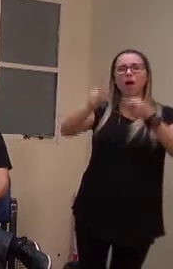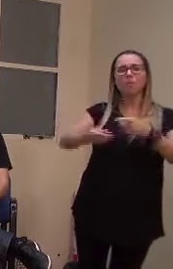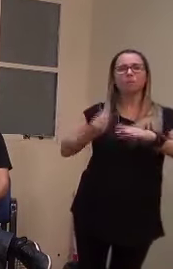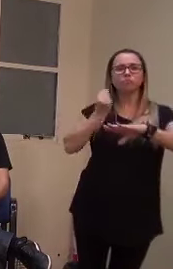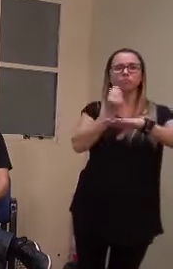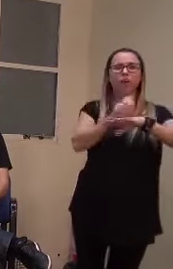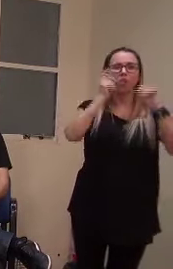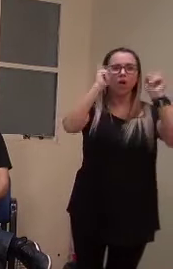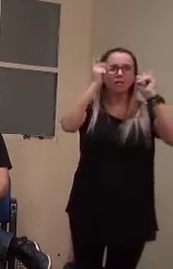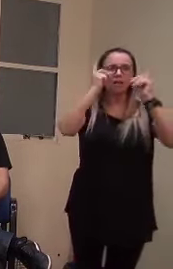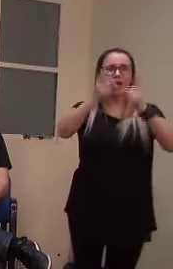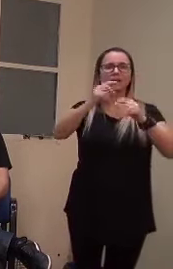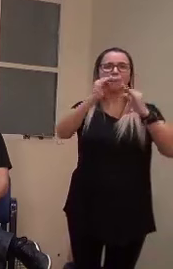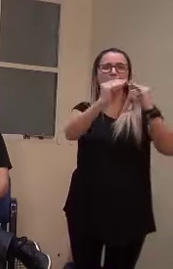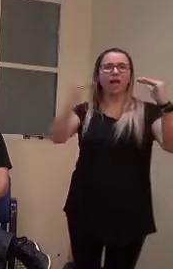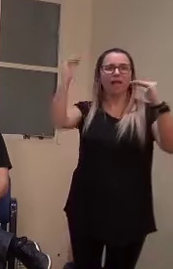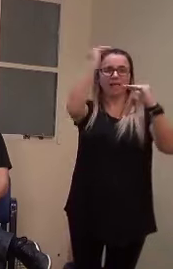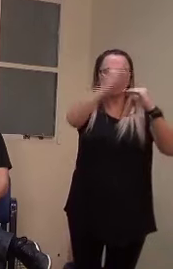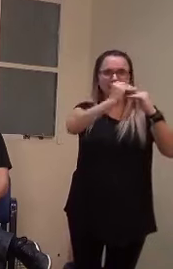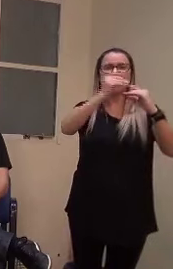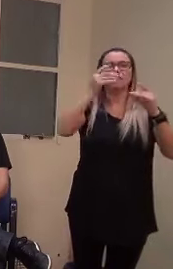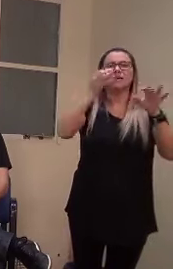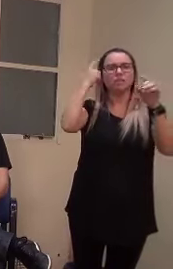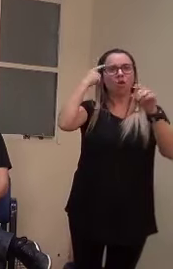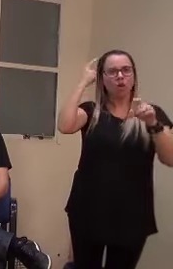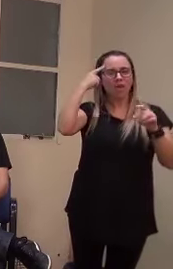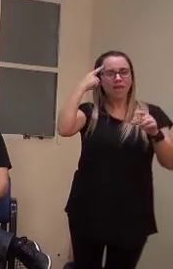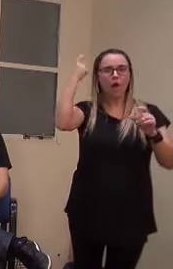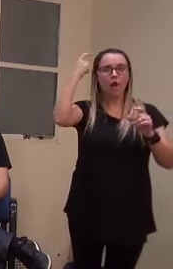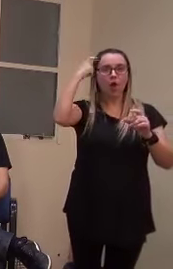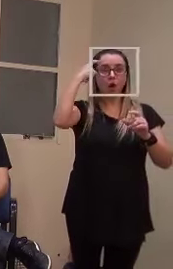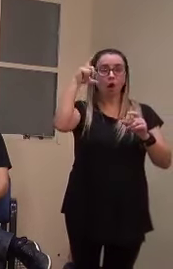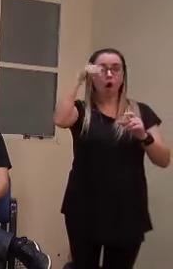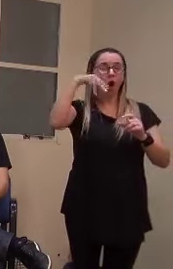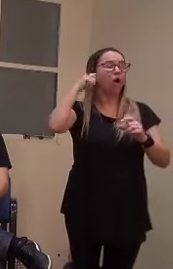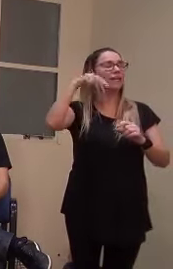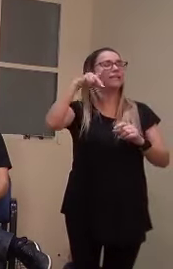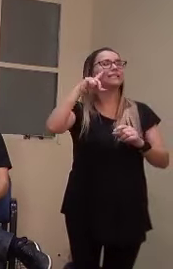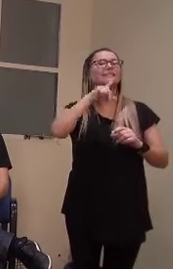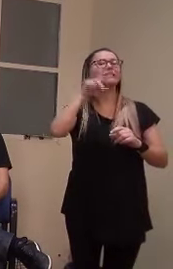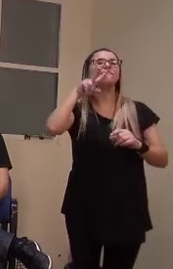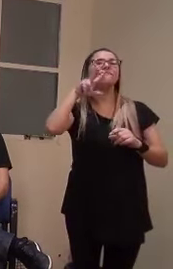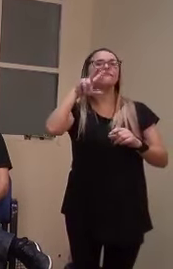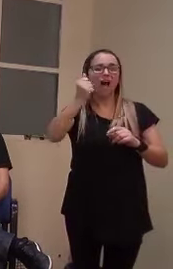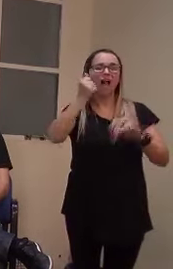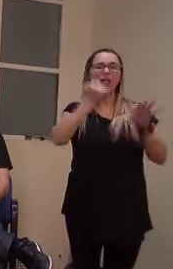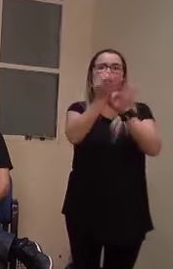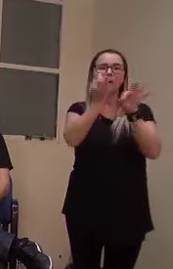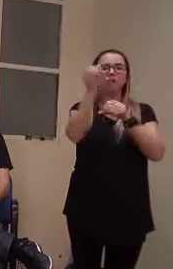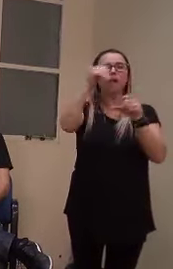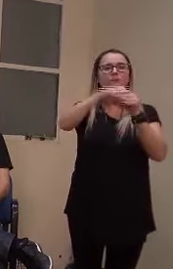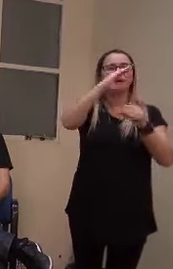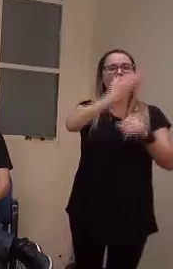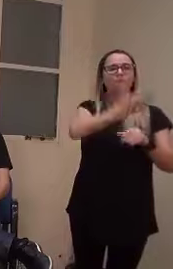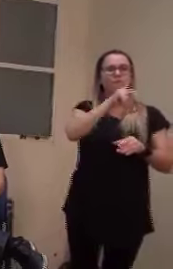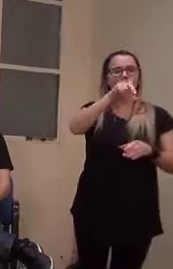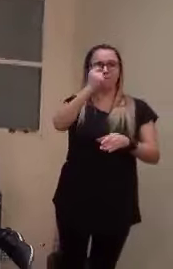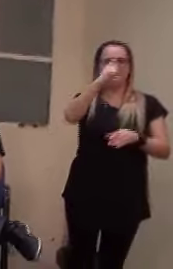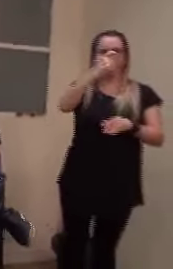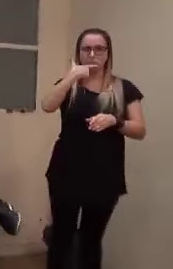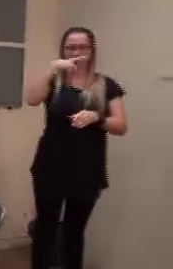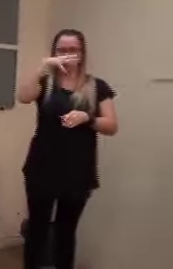maestría en psicología cognitiva y educación si les parece terminamos por las vacaciones